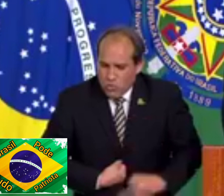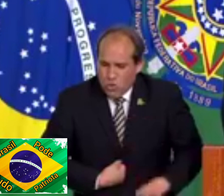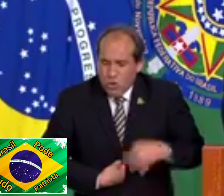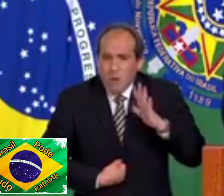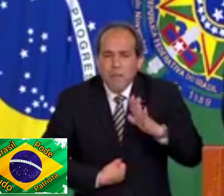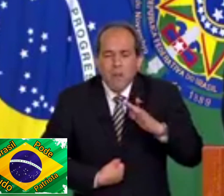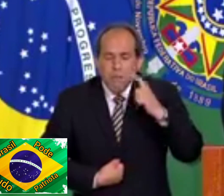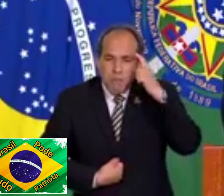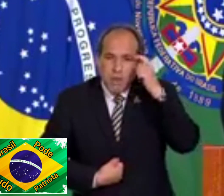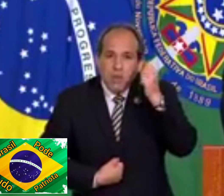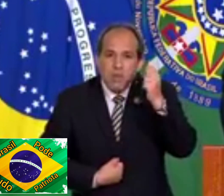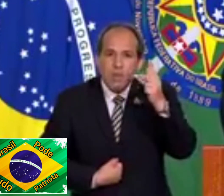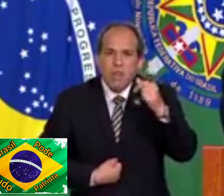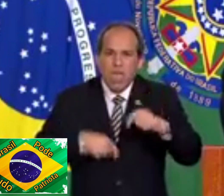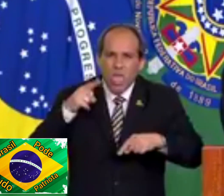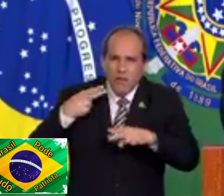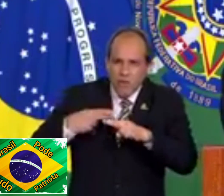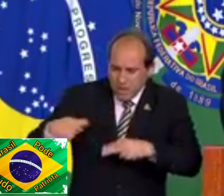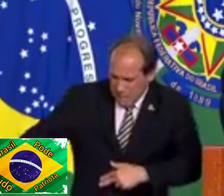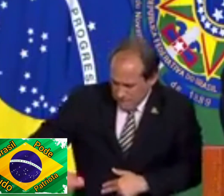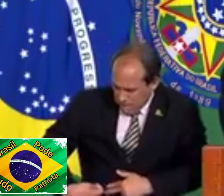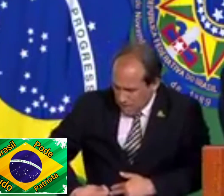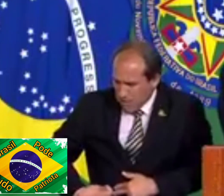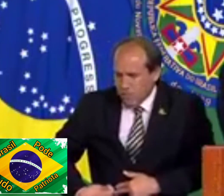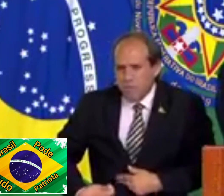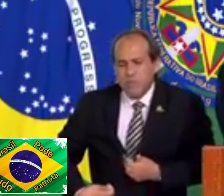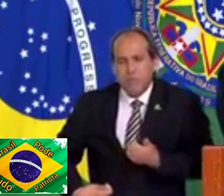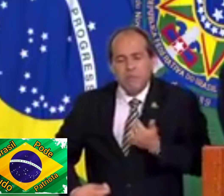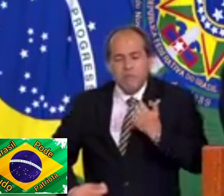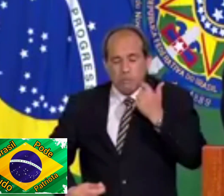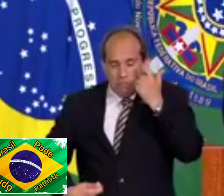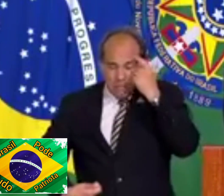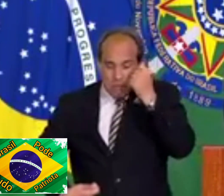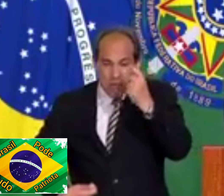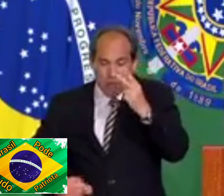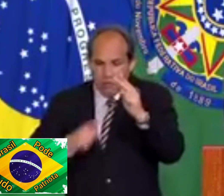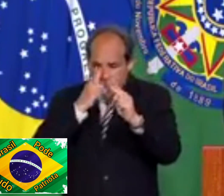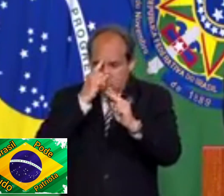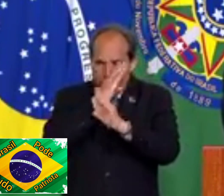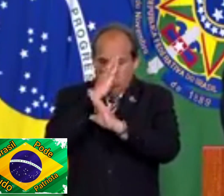fosse uma facada. Eu estava consciente.